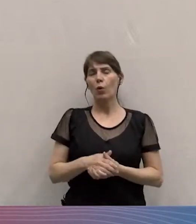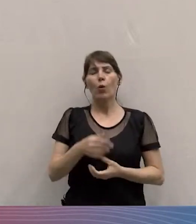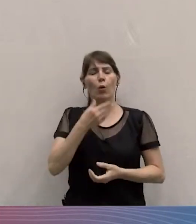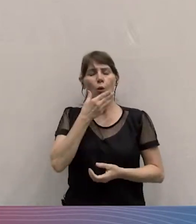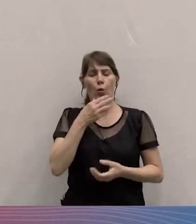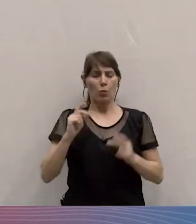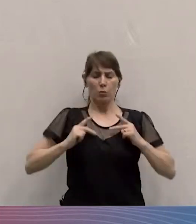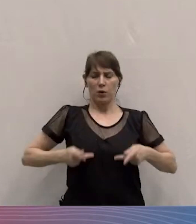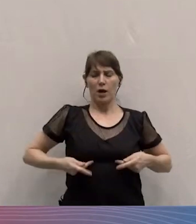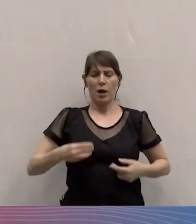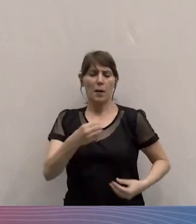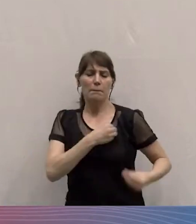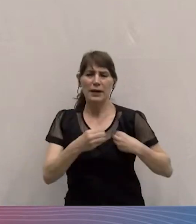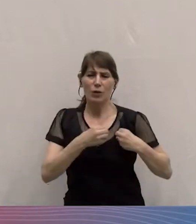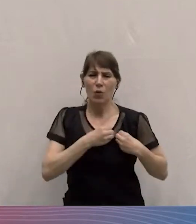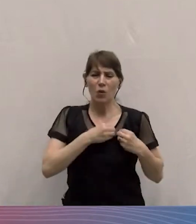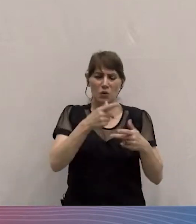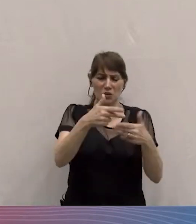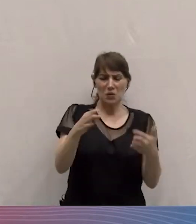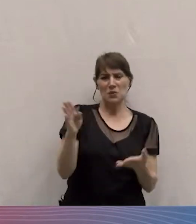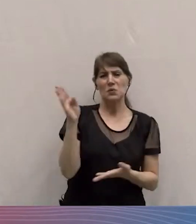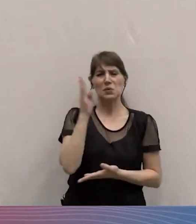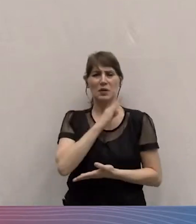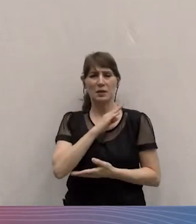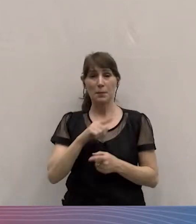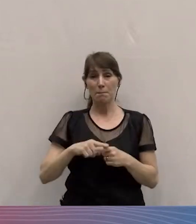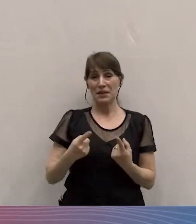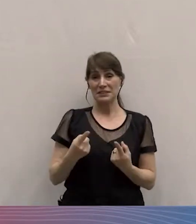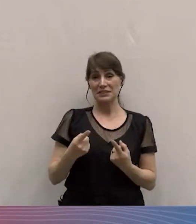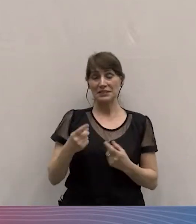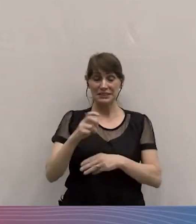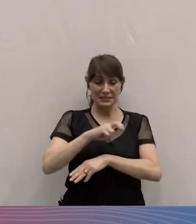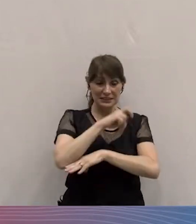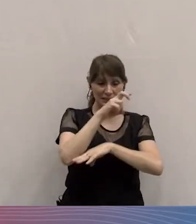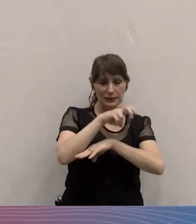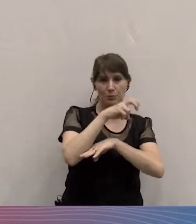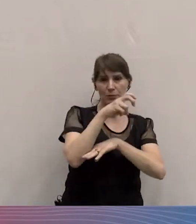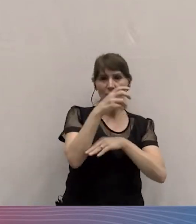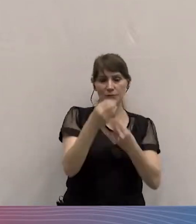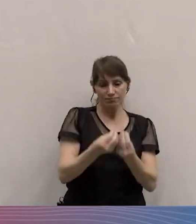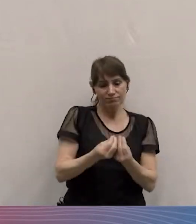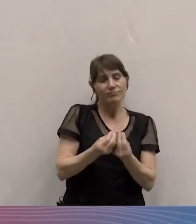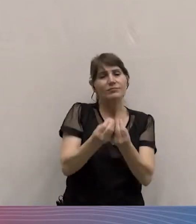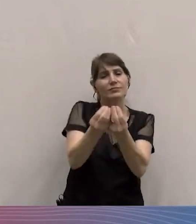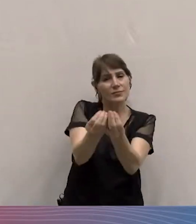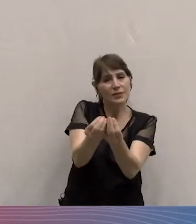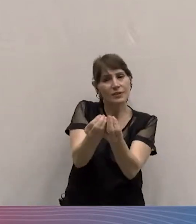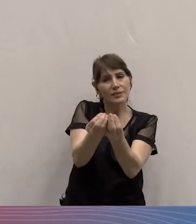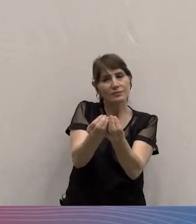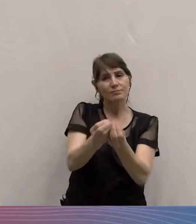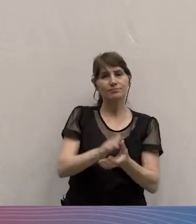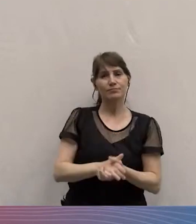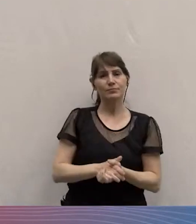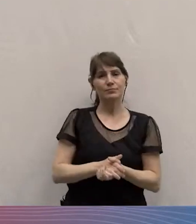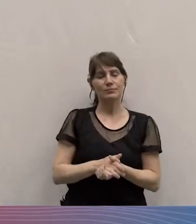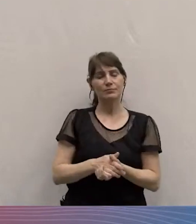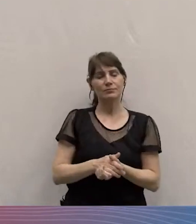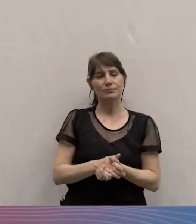coisa ruim. A serpente ofereceu uma